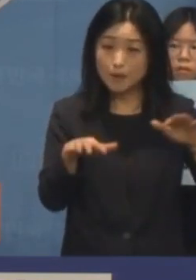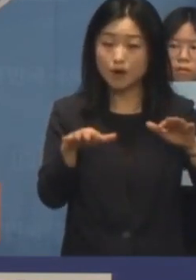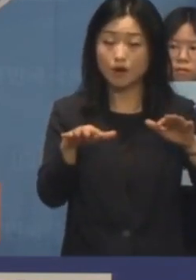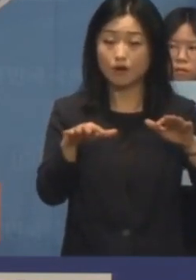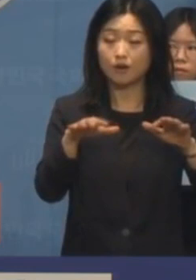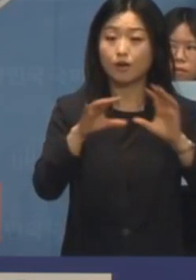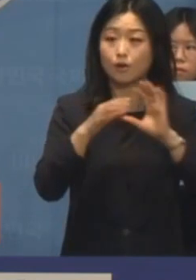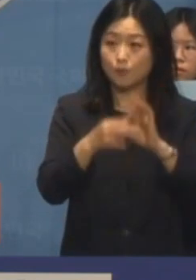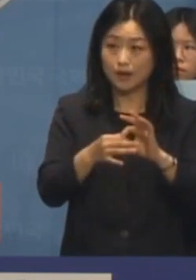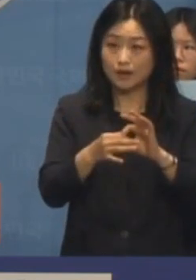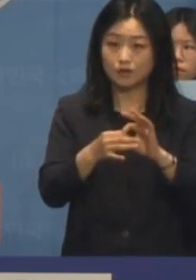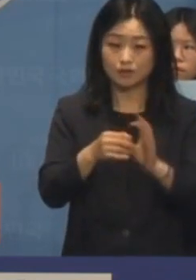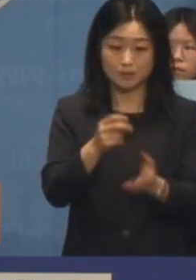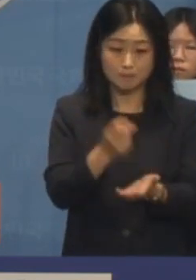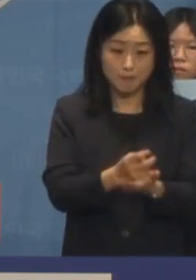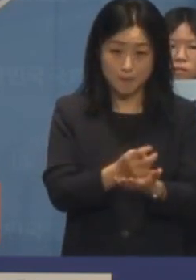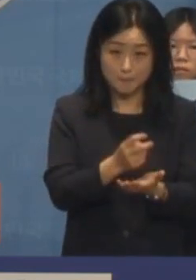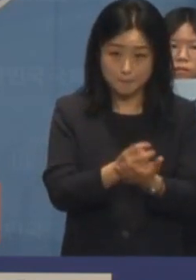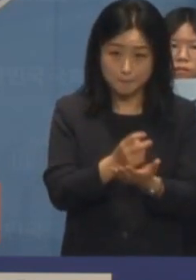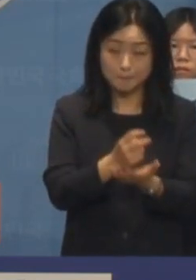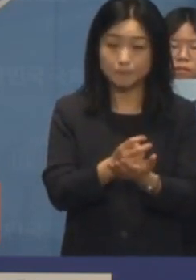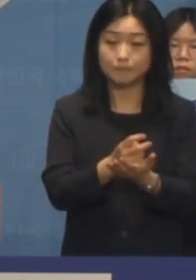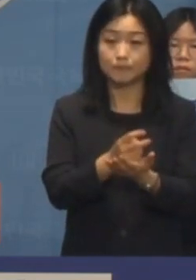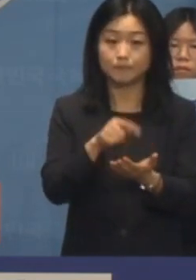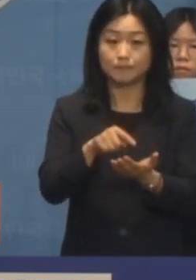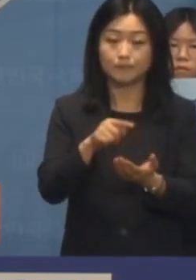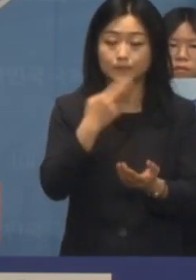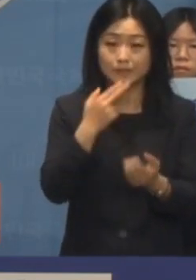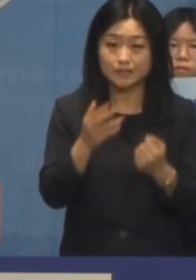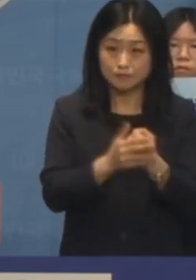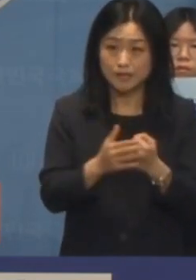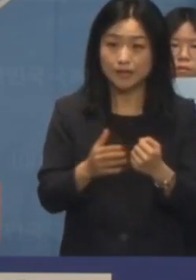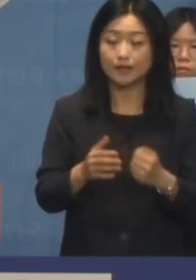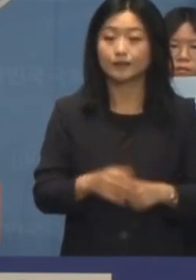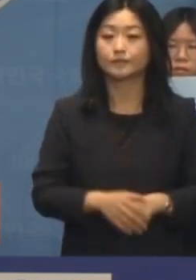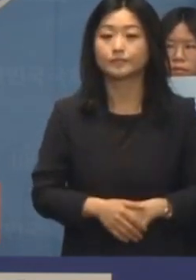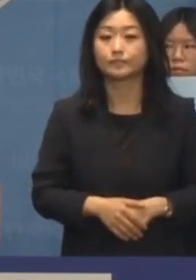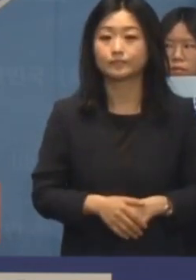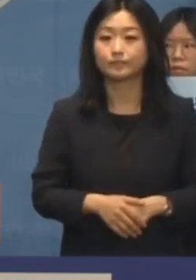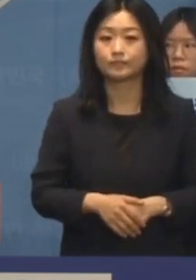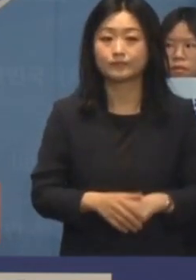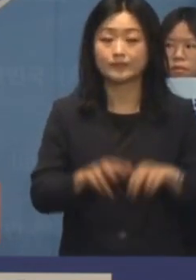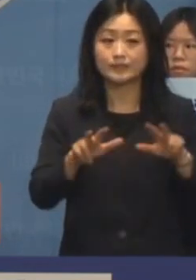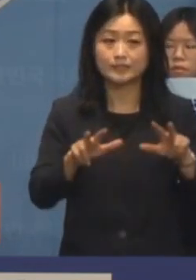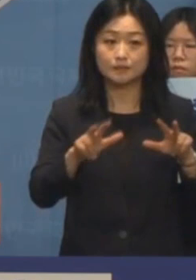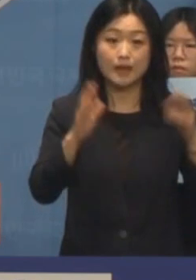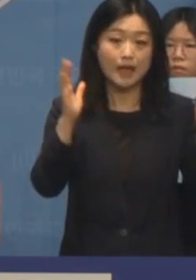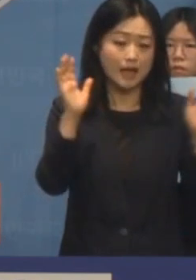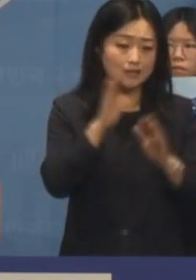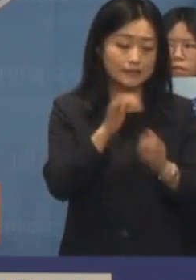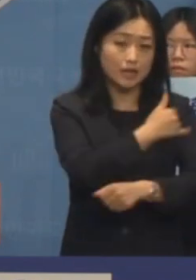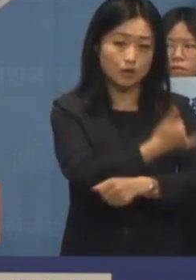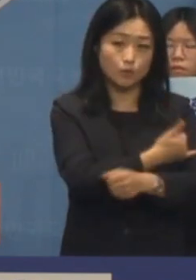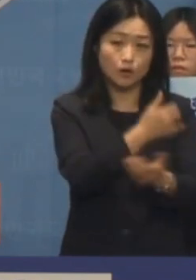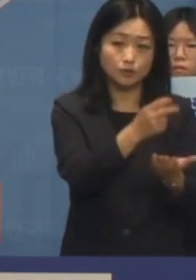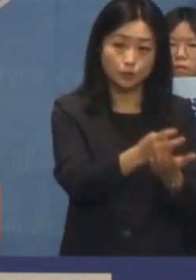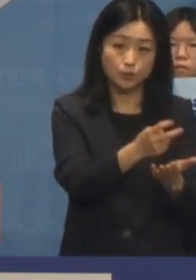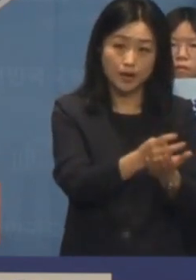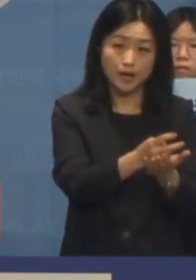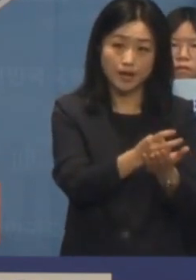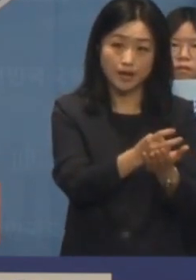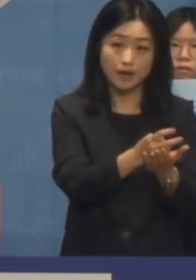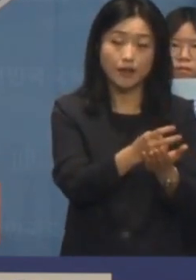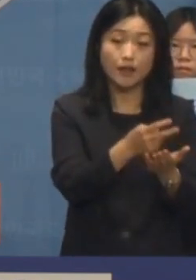문제가 있었다. 지금도 학생 인권 조례가 없는 지역에서는 두발